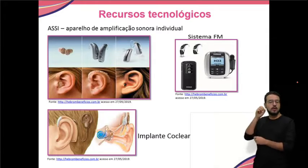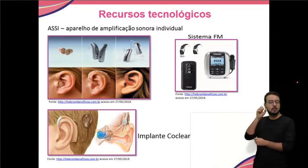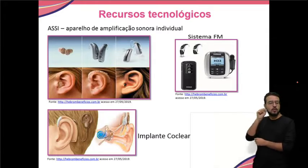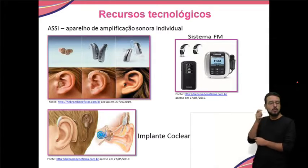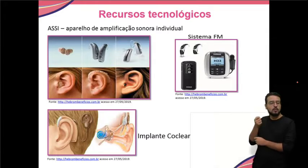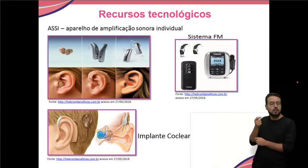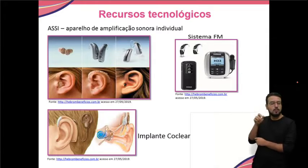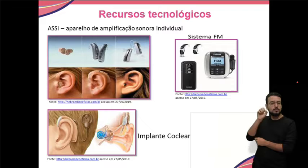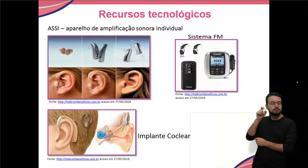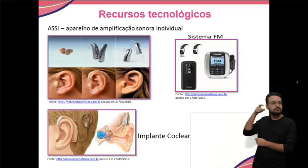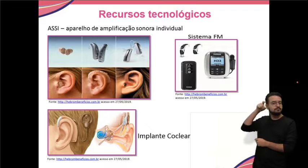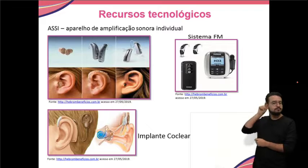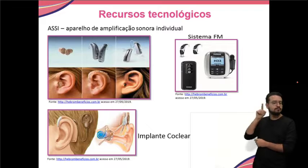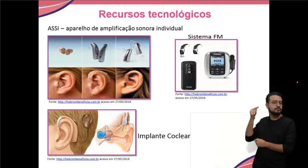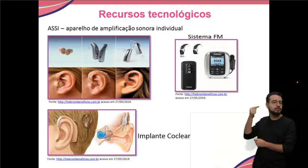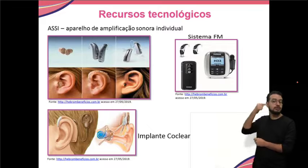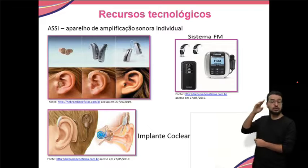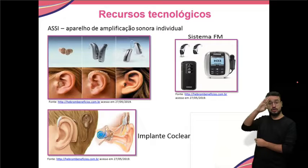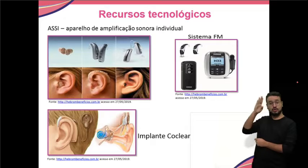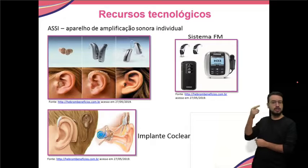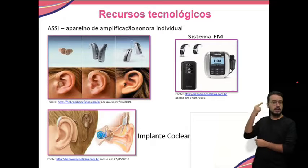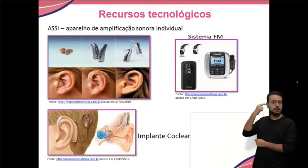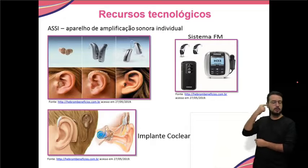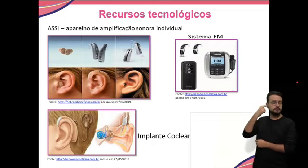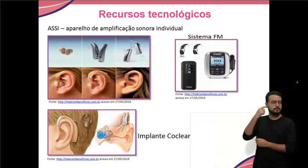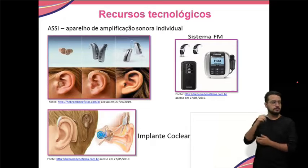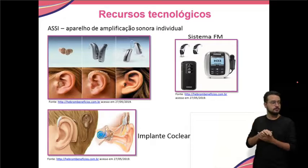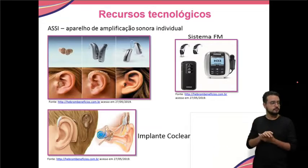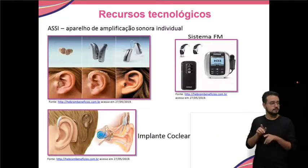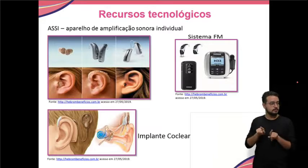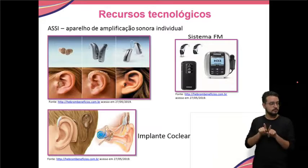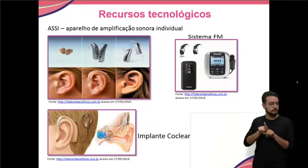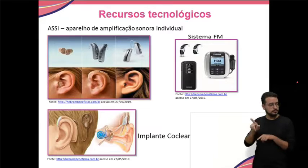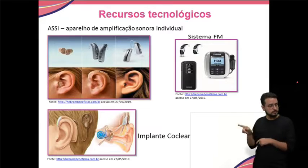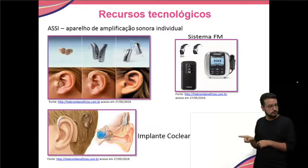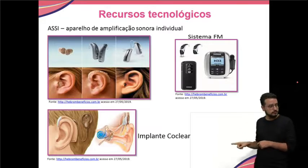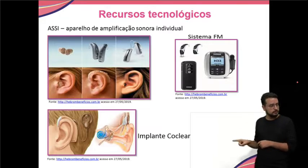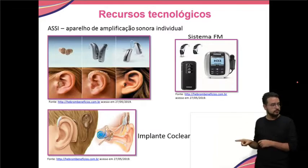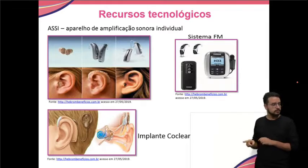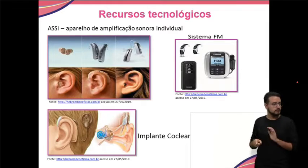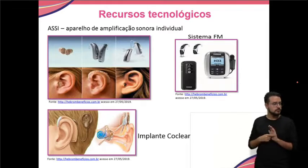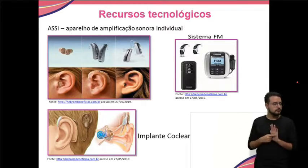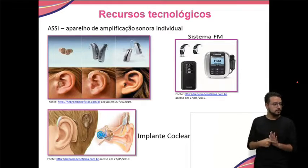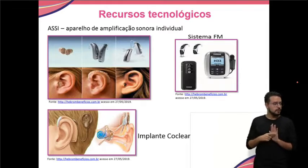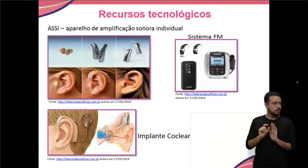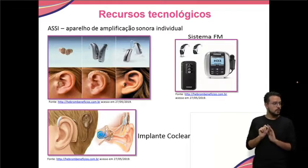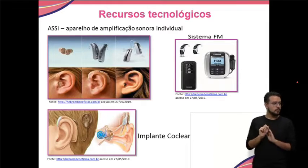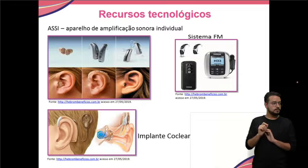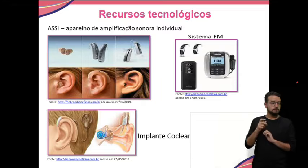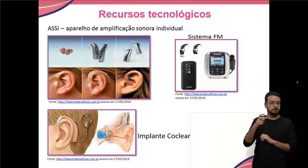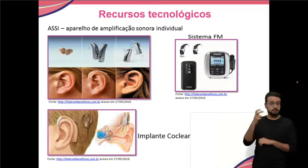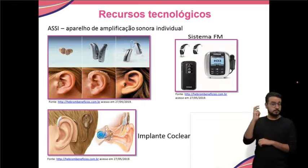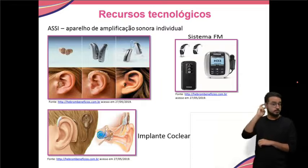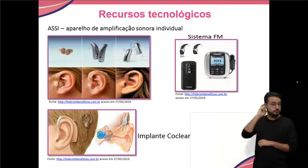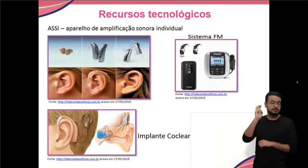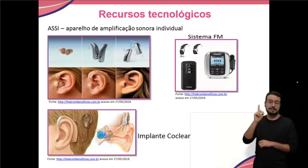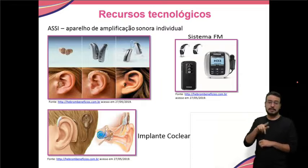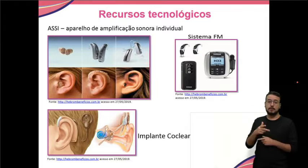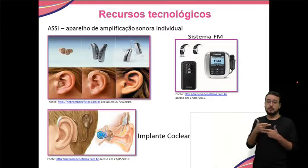som por ali. Nós temos também o implante coclear, que é uma questão bem polêmica, que nós vamos estar conversando também,